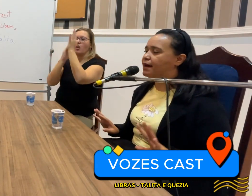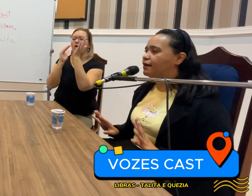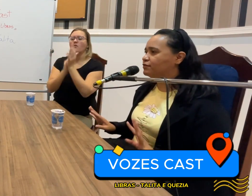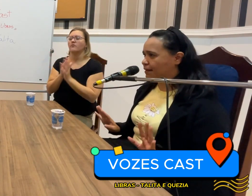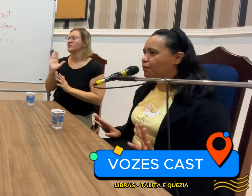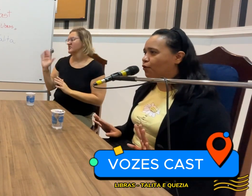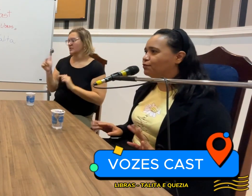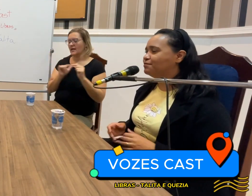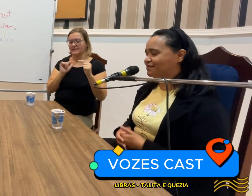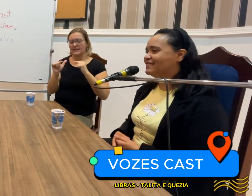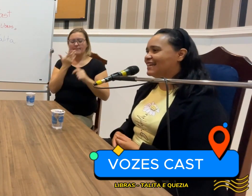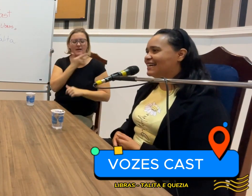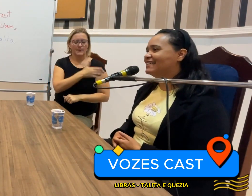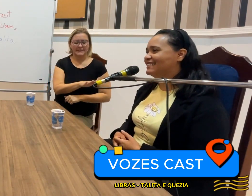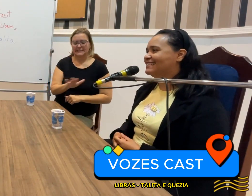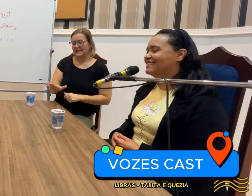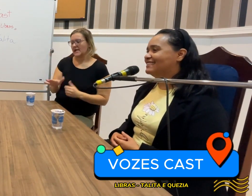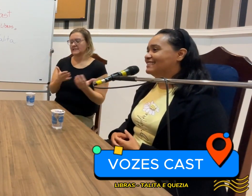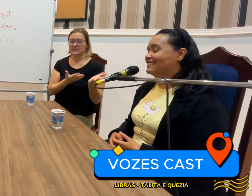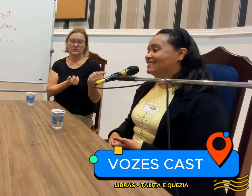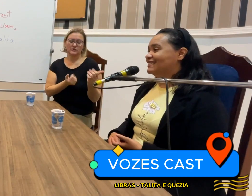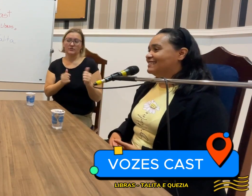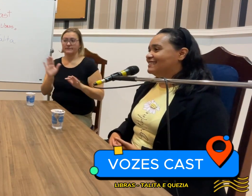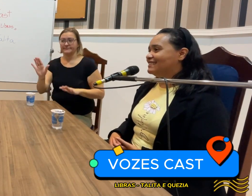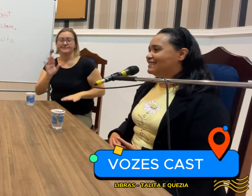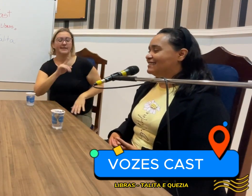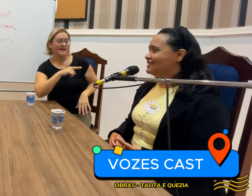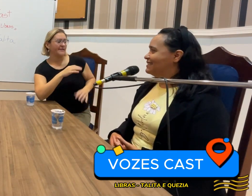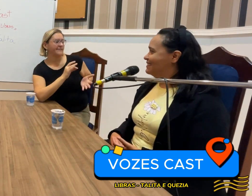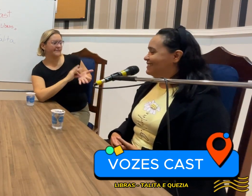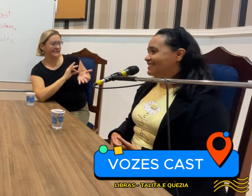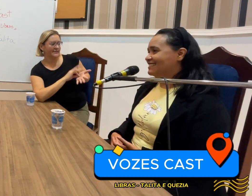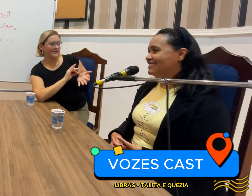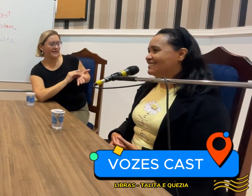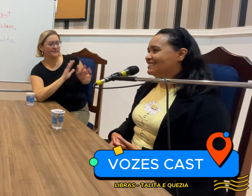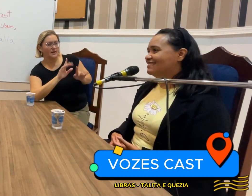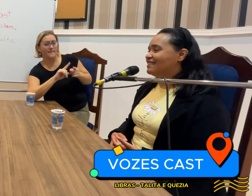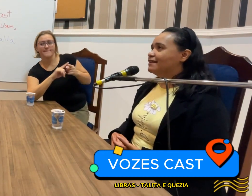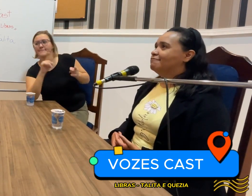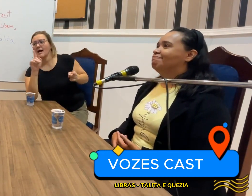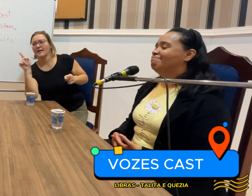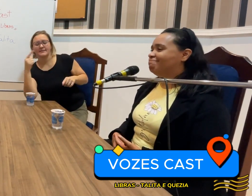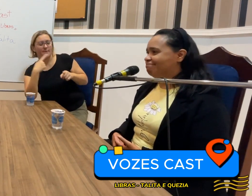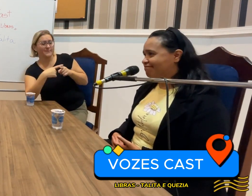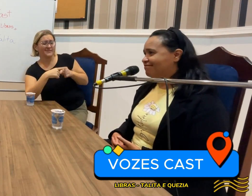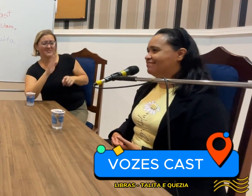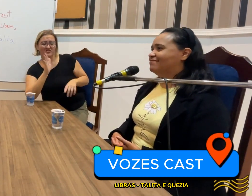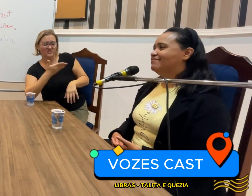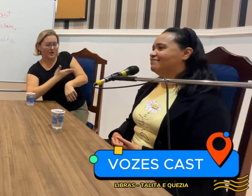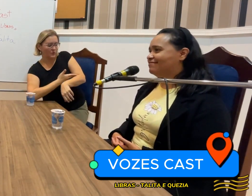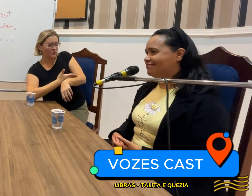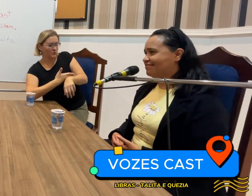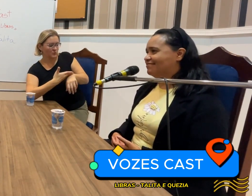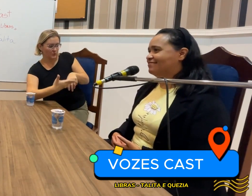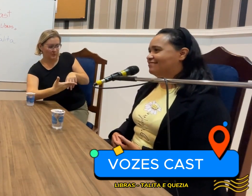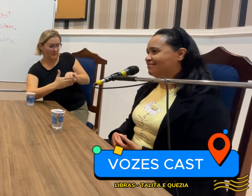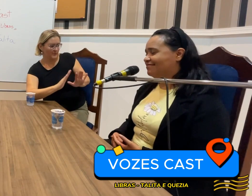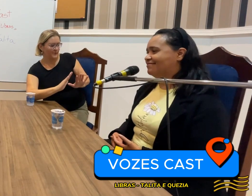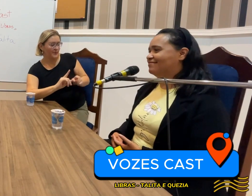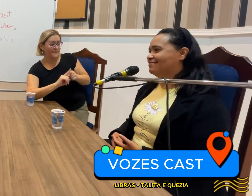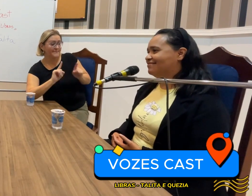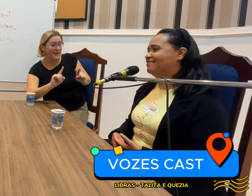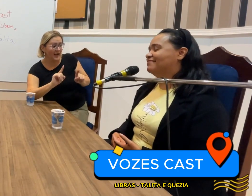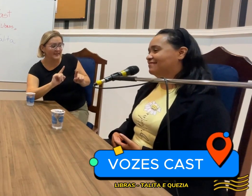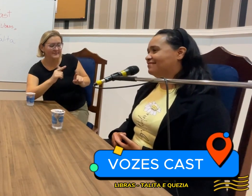tem um trabalho, tá bom. Exatamente. Né? E é aquilo de praxe. É o costumeiro. Então, eles se acostumam com aquilo. Não tem